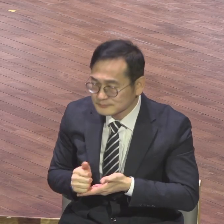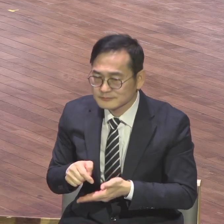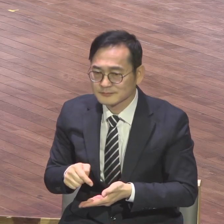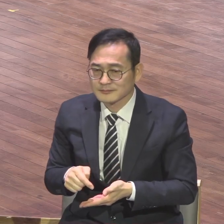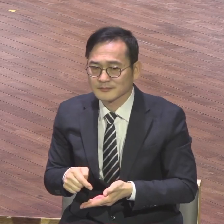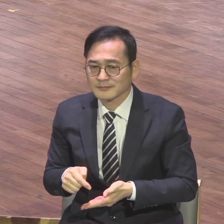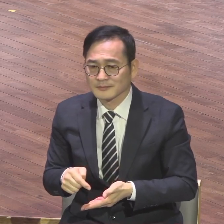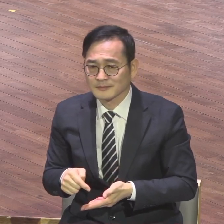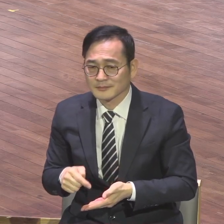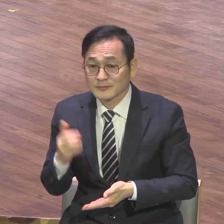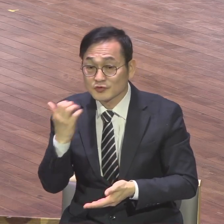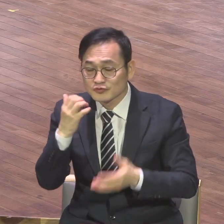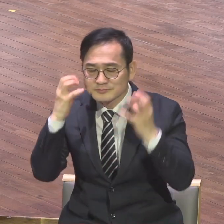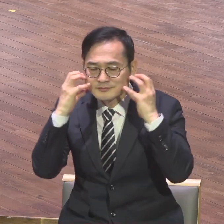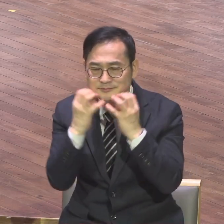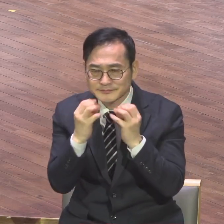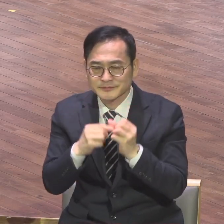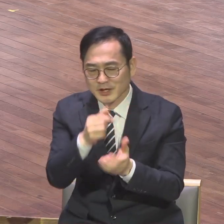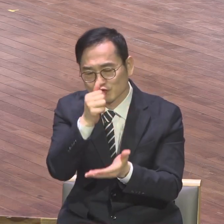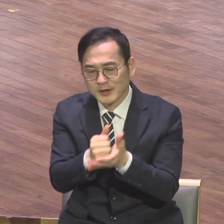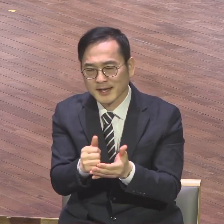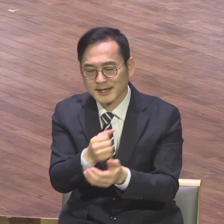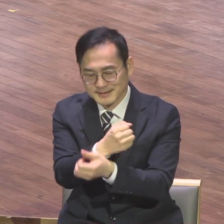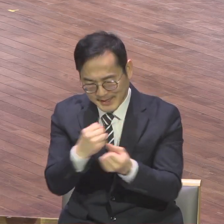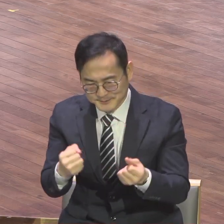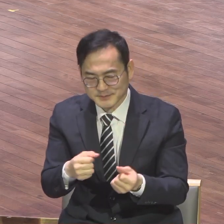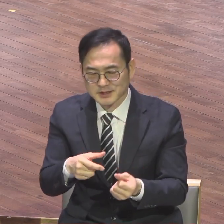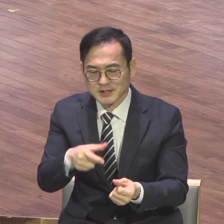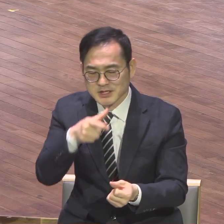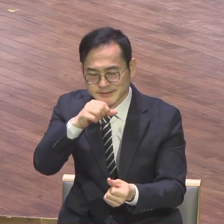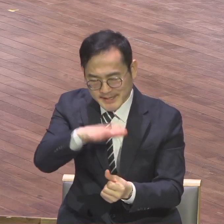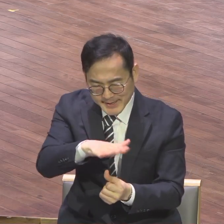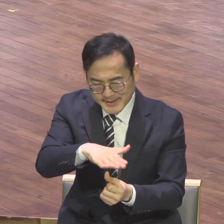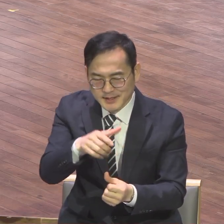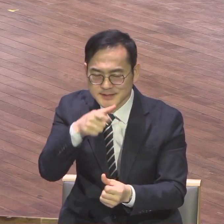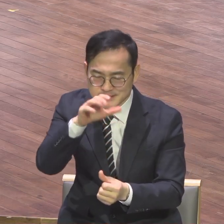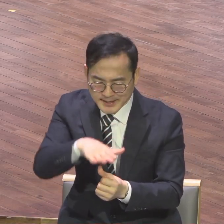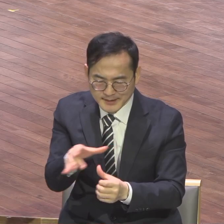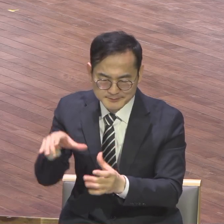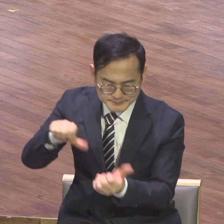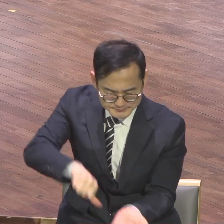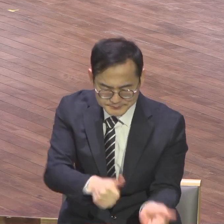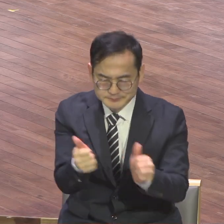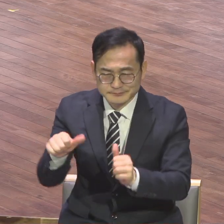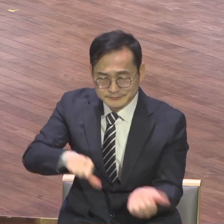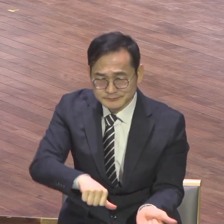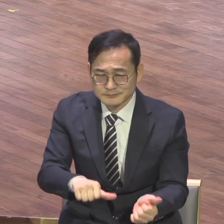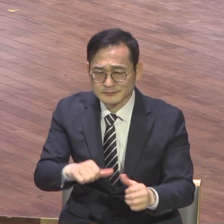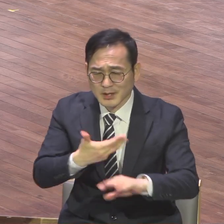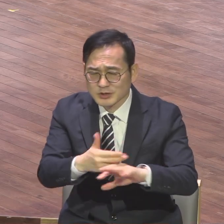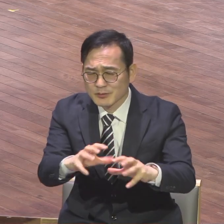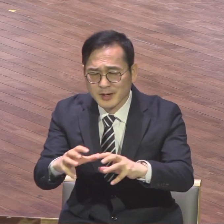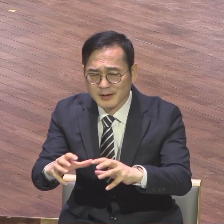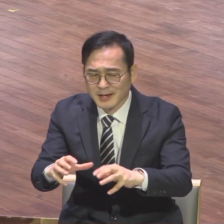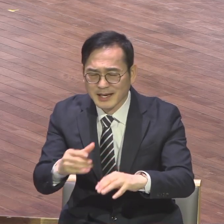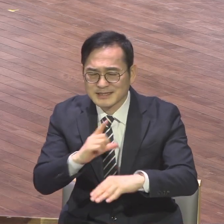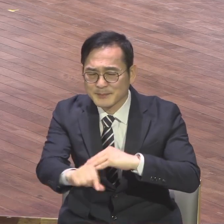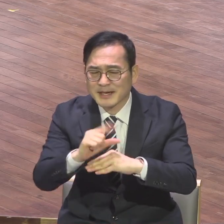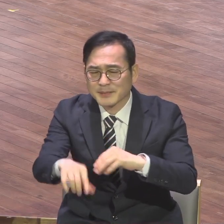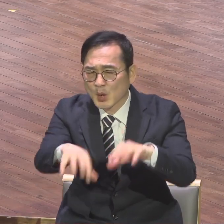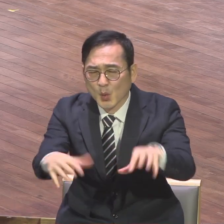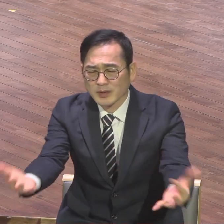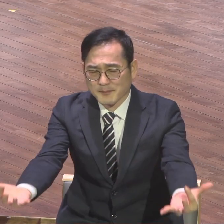이르러 죄 사함을 받게 하는 회개의 세례를 전파하니 온 유대 지방과 예루살렘 사람이 다 나아가 자기